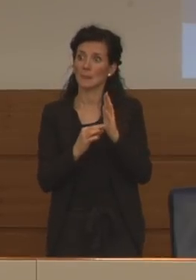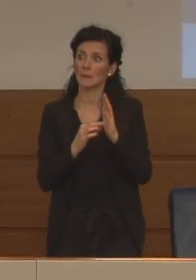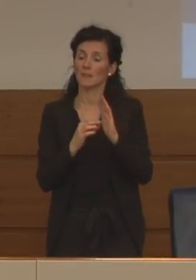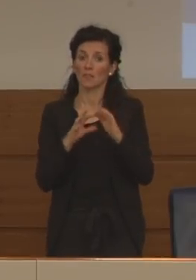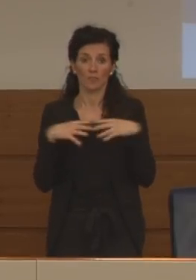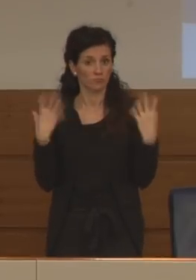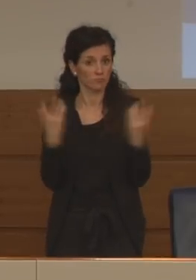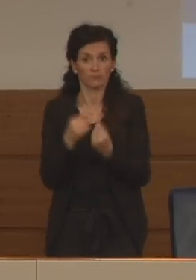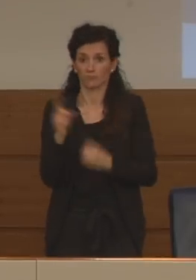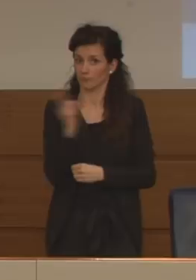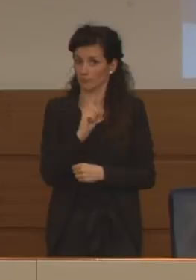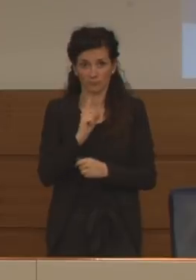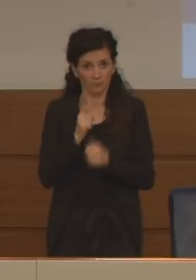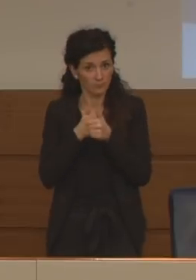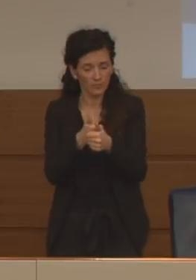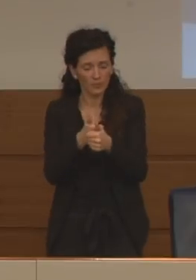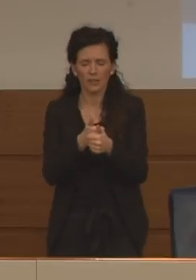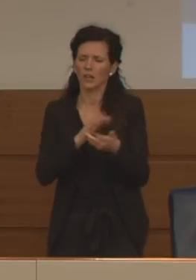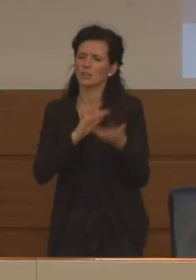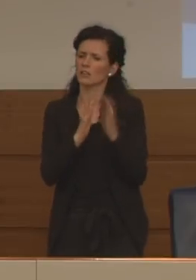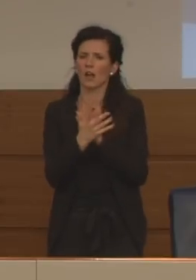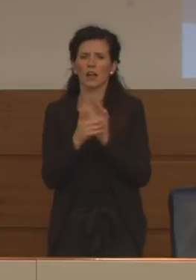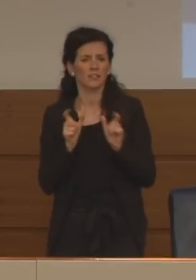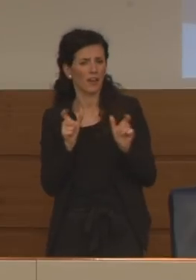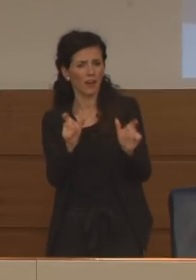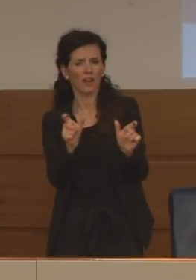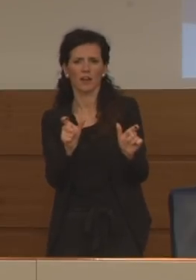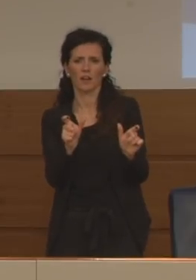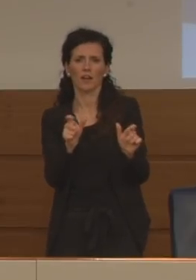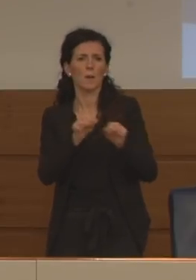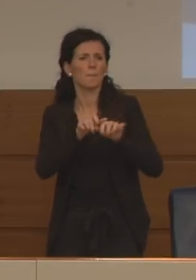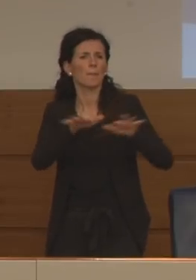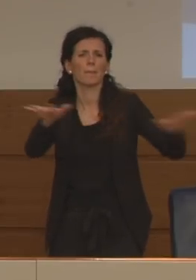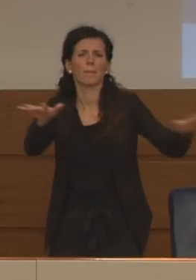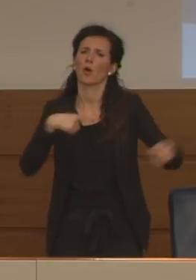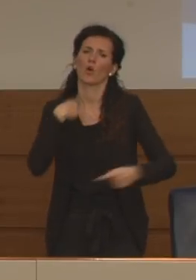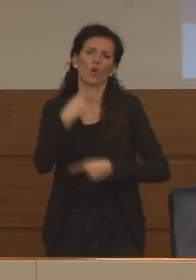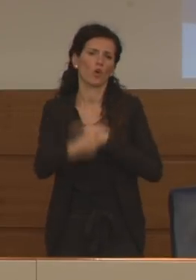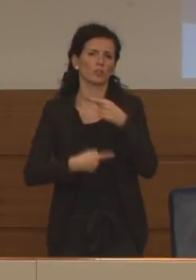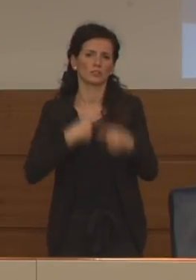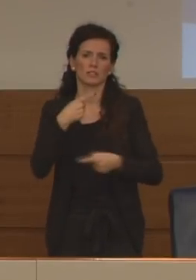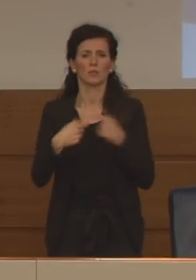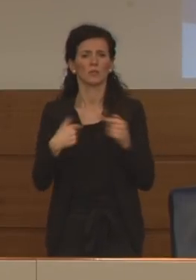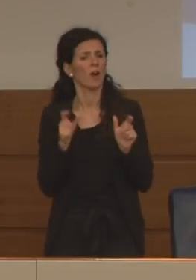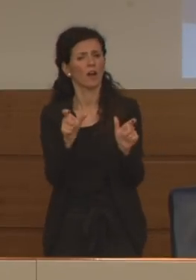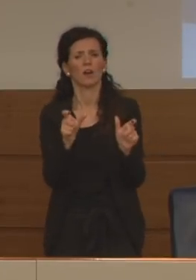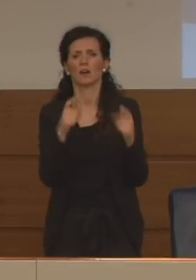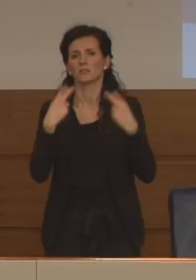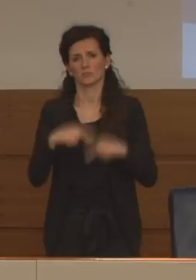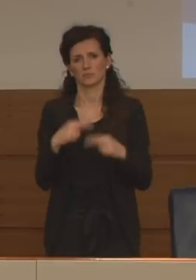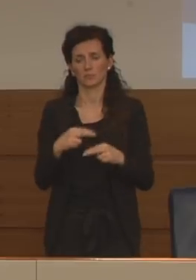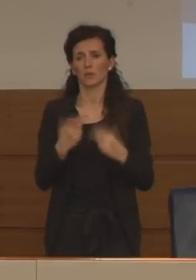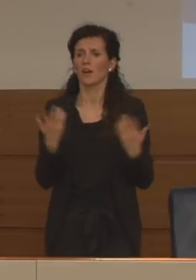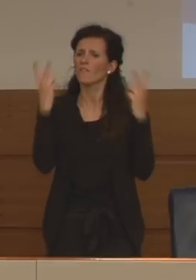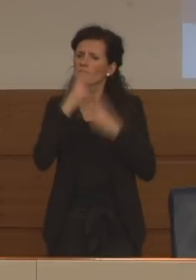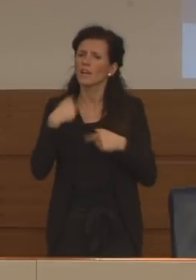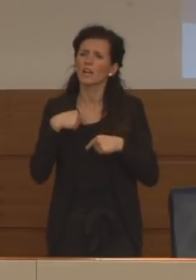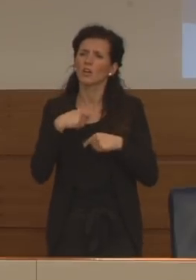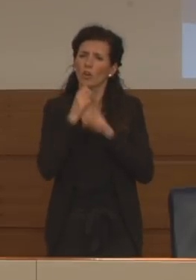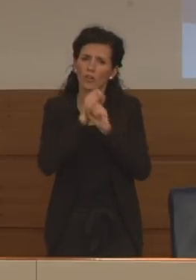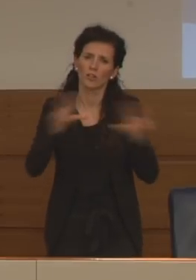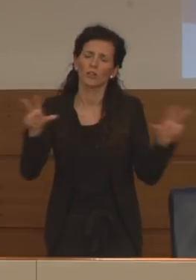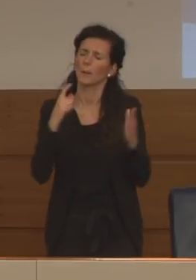saremmo in grado di rallentare la diffusione di questa infezione è veramente un appello importantissimo